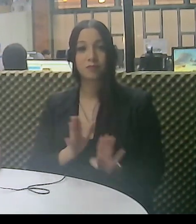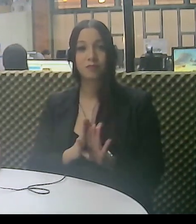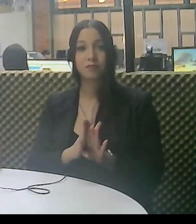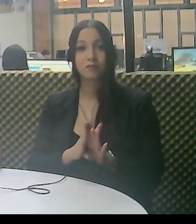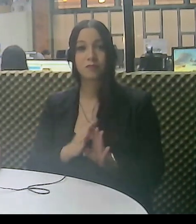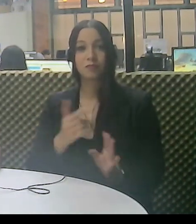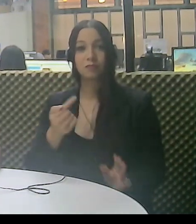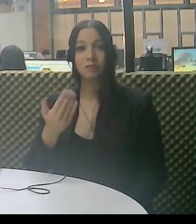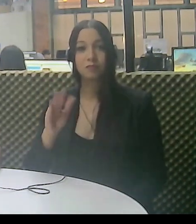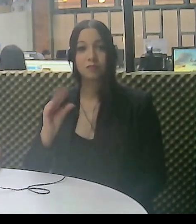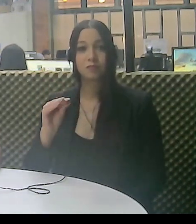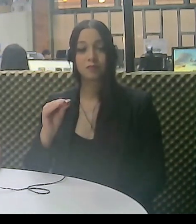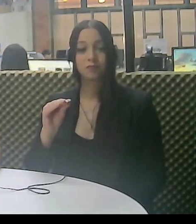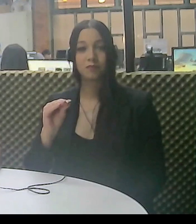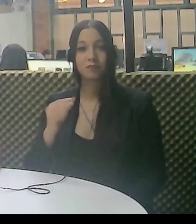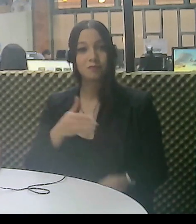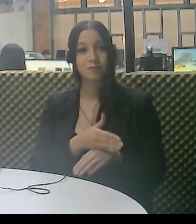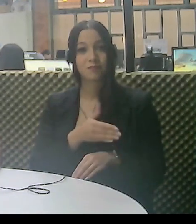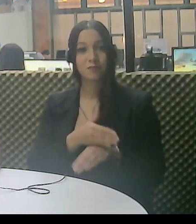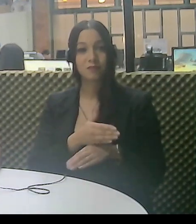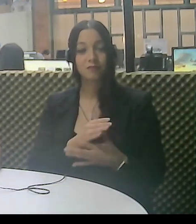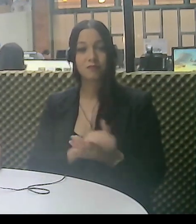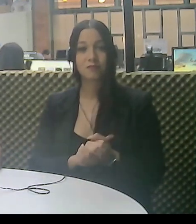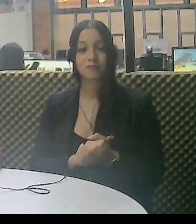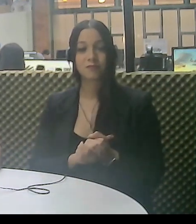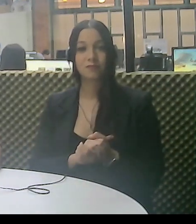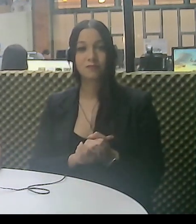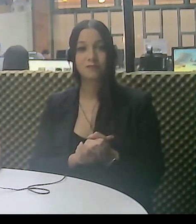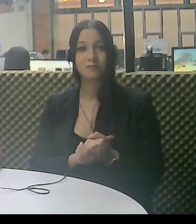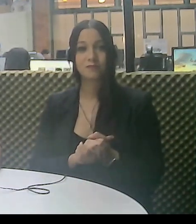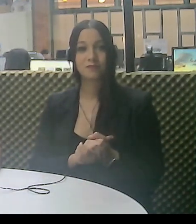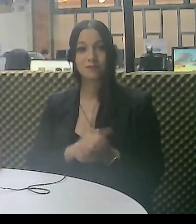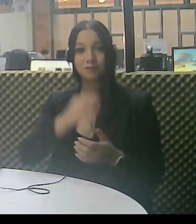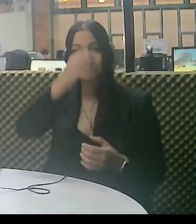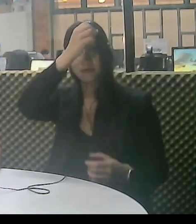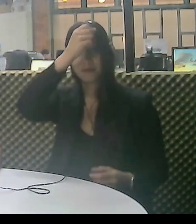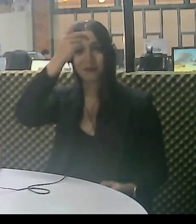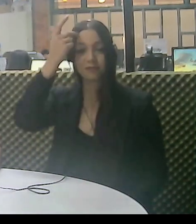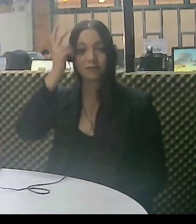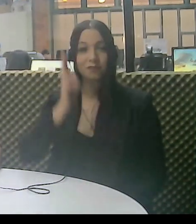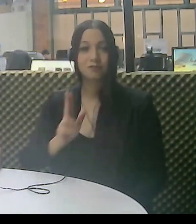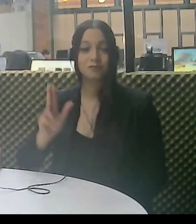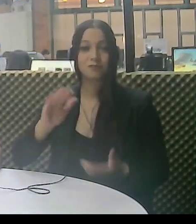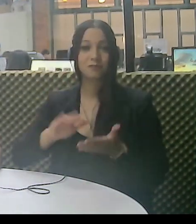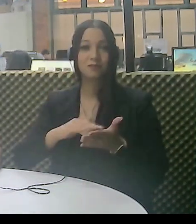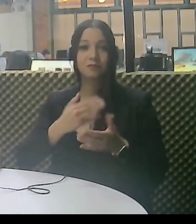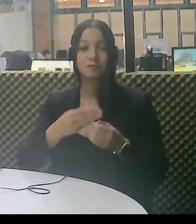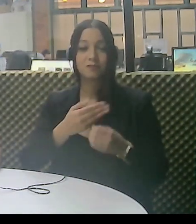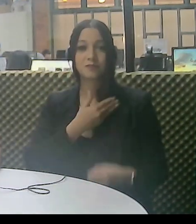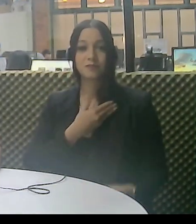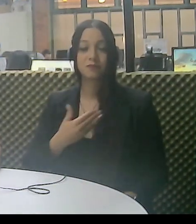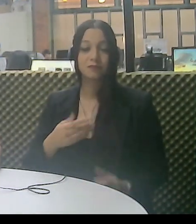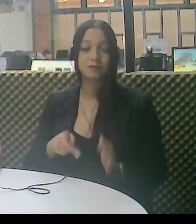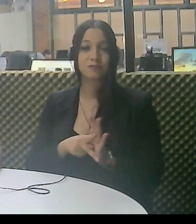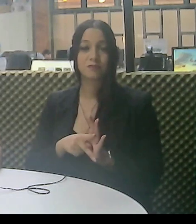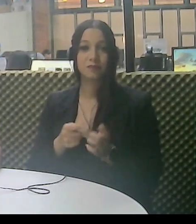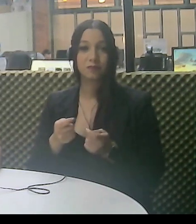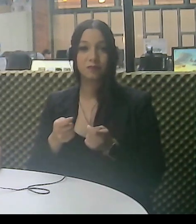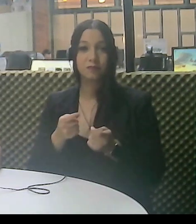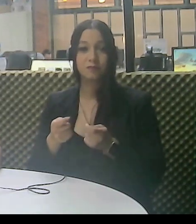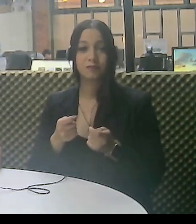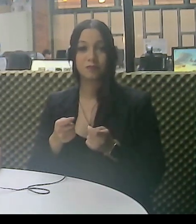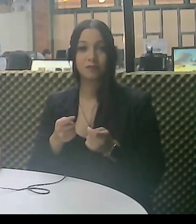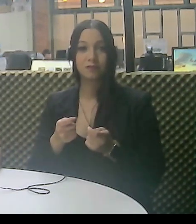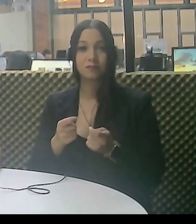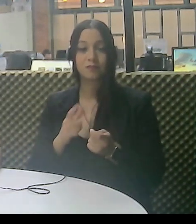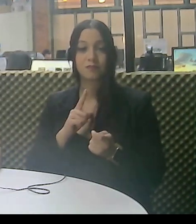as 7h30 da noite. Participe! A Prefeitura de Uberlândia, por meio da Secretaria Municipal de Administração,